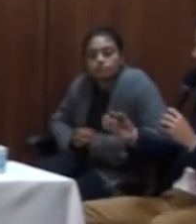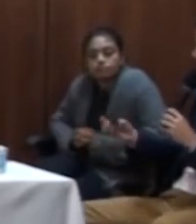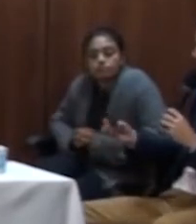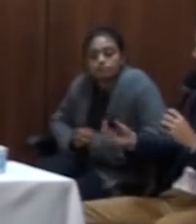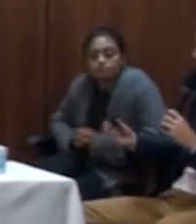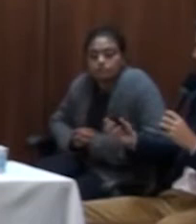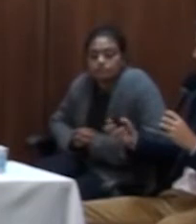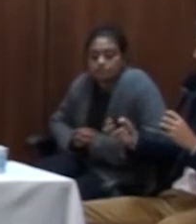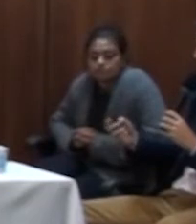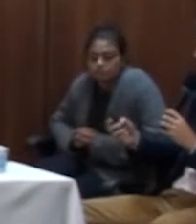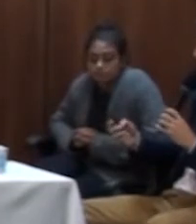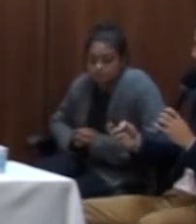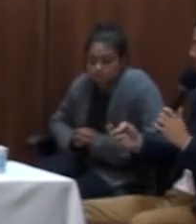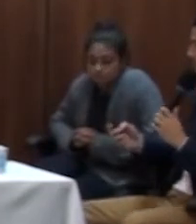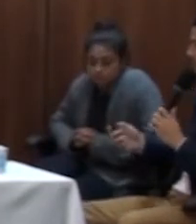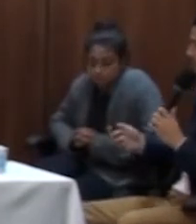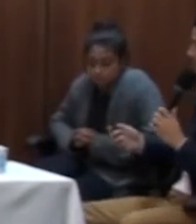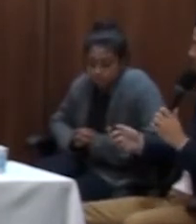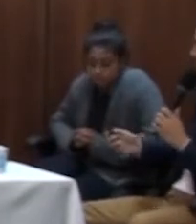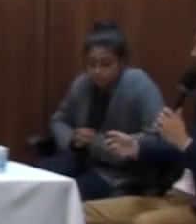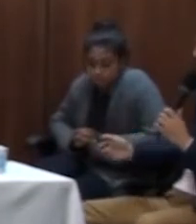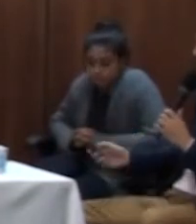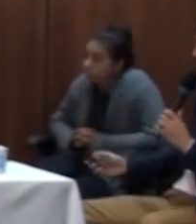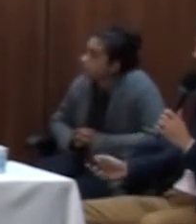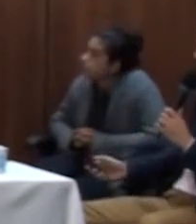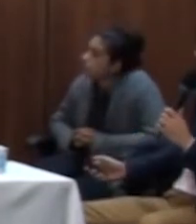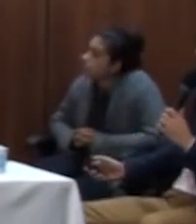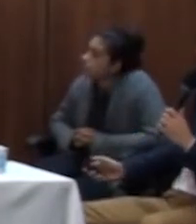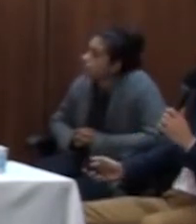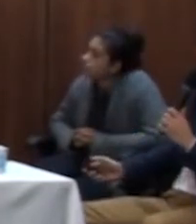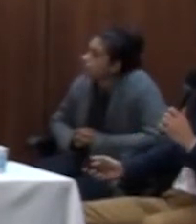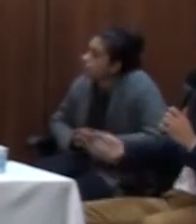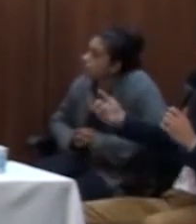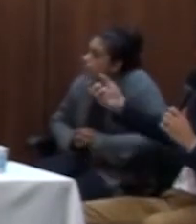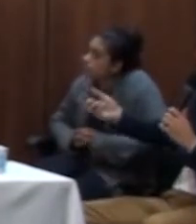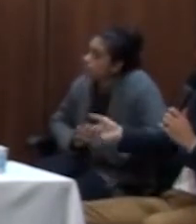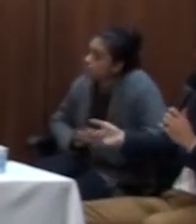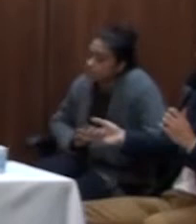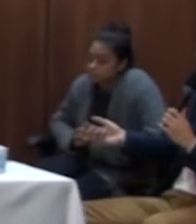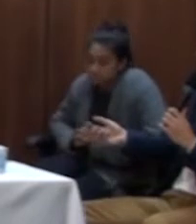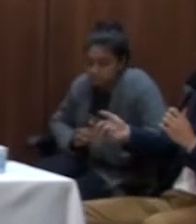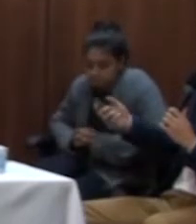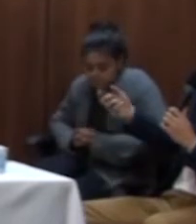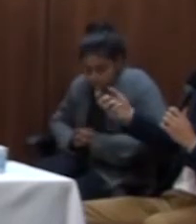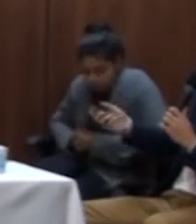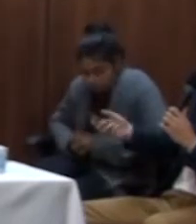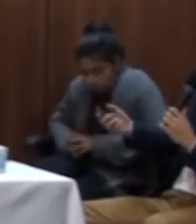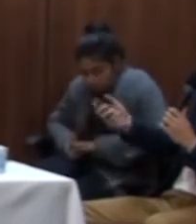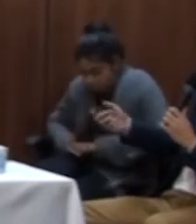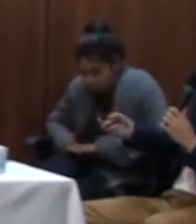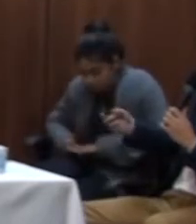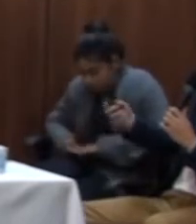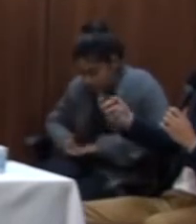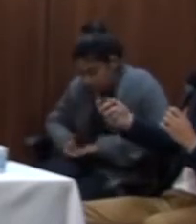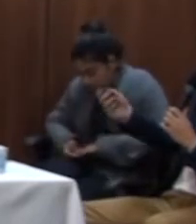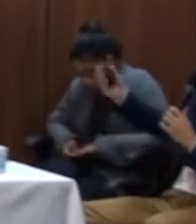soubesse com segurança a sua posição na fila. Tivemos a informação também que sobre os